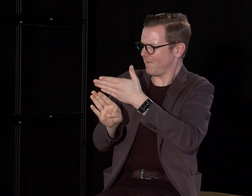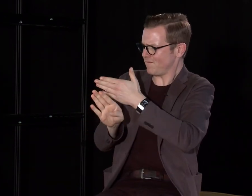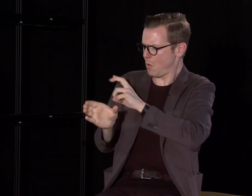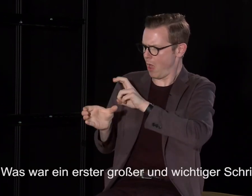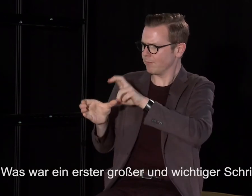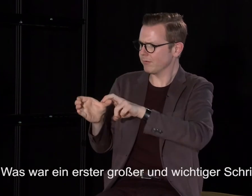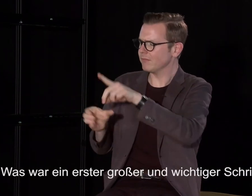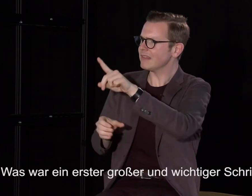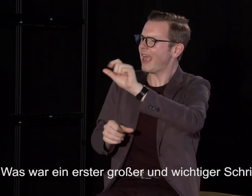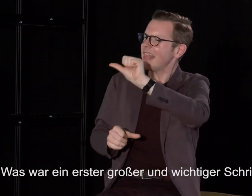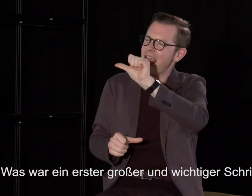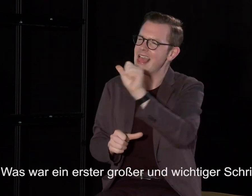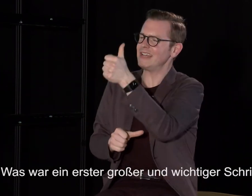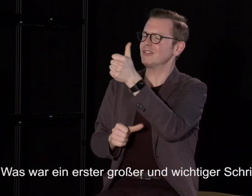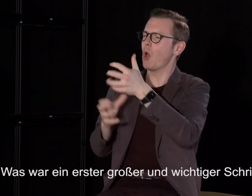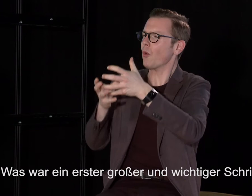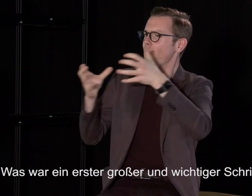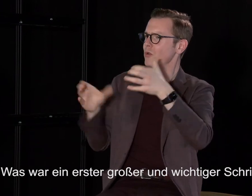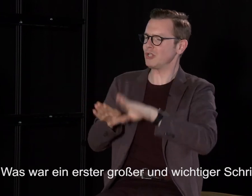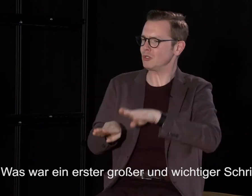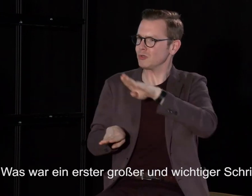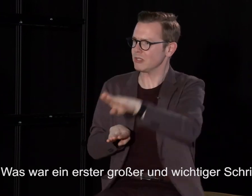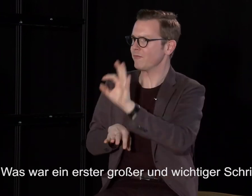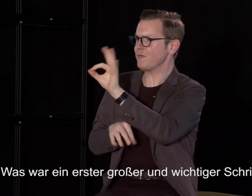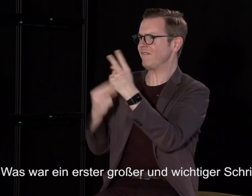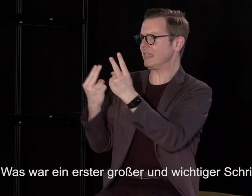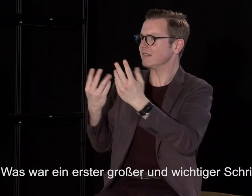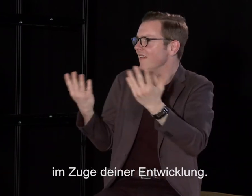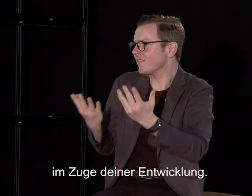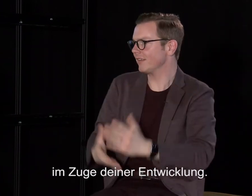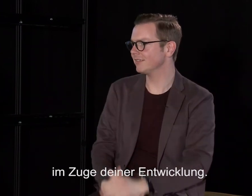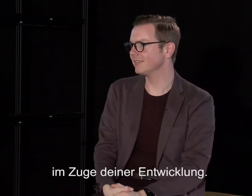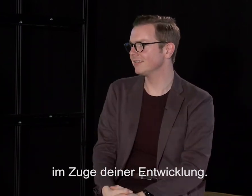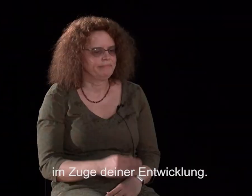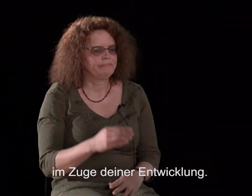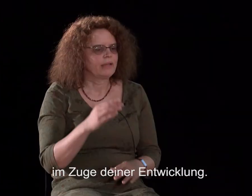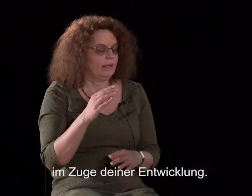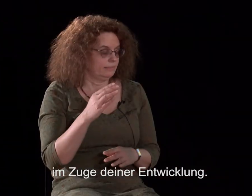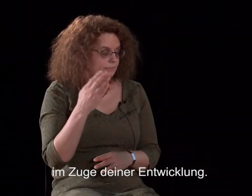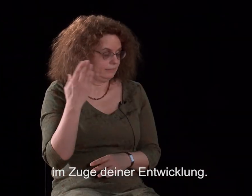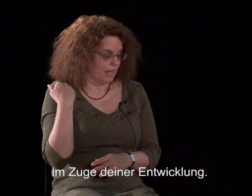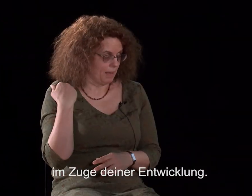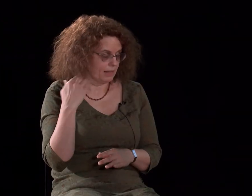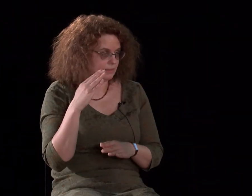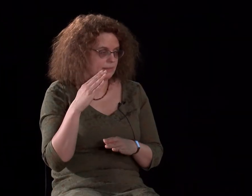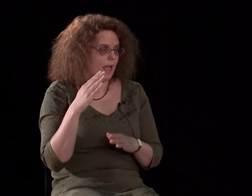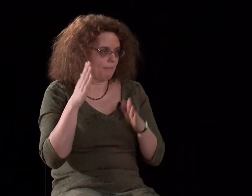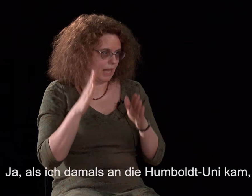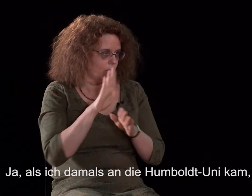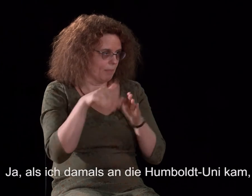wie war jetzt deine, was war dein erster großer wichtiger Schritt im Zuge deiner Entwicklung? Ja, als ich